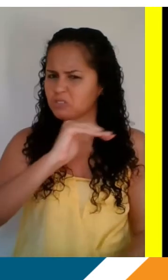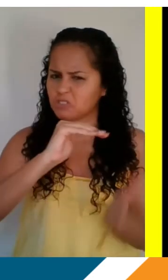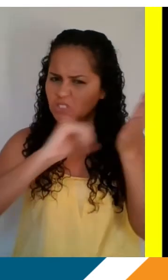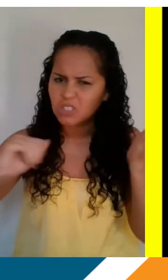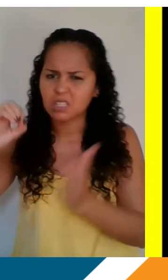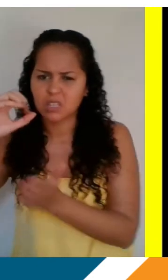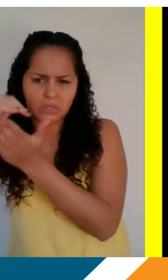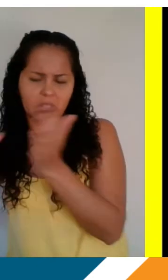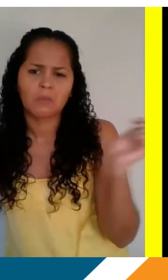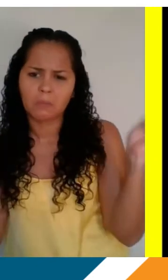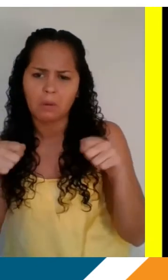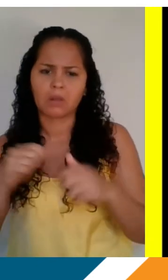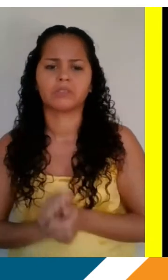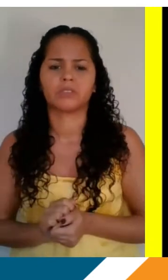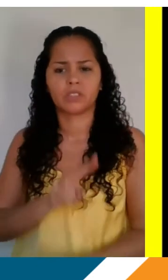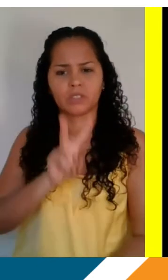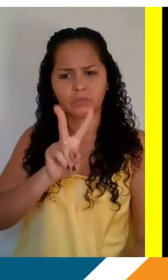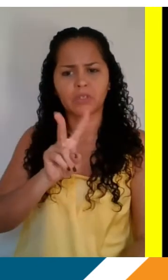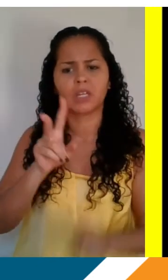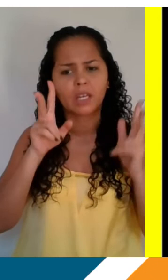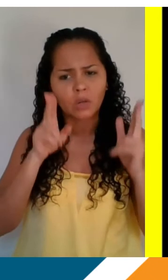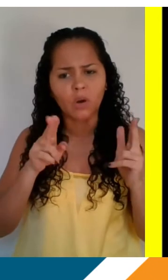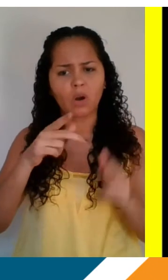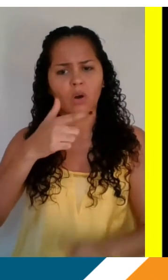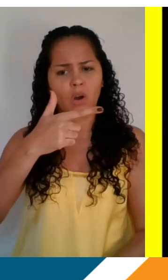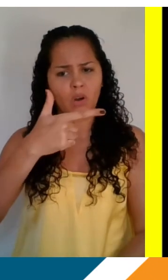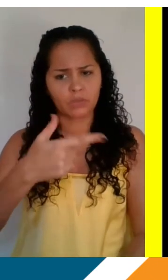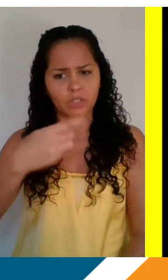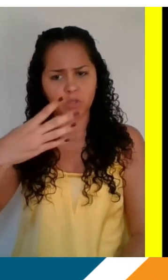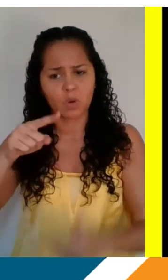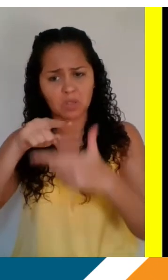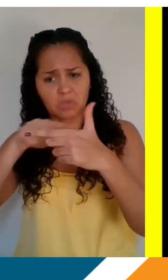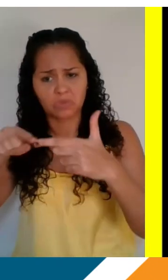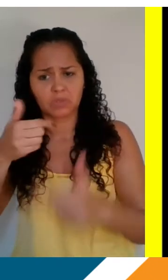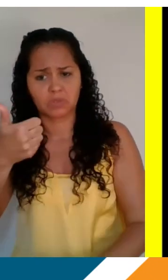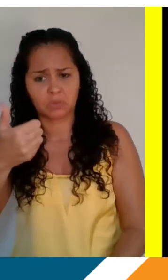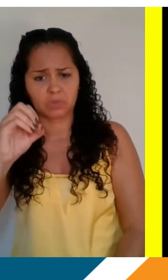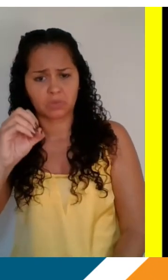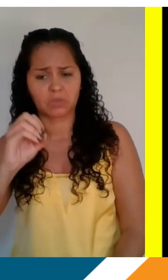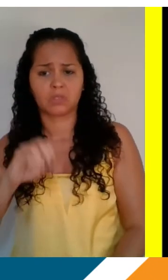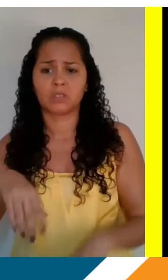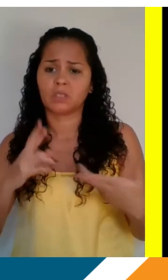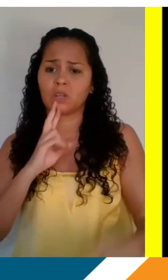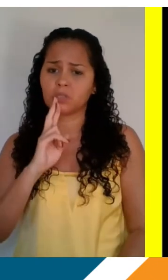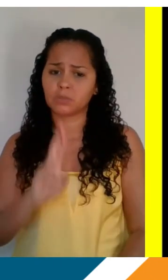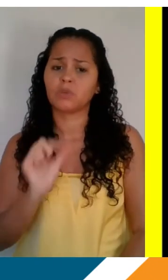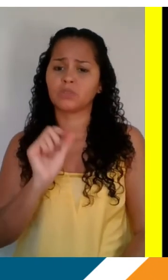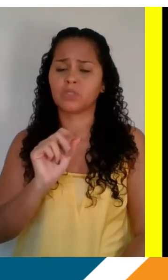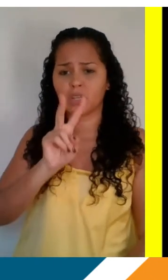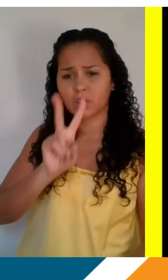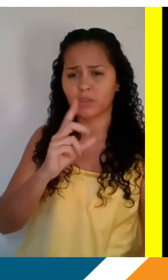esse zero. V é igual a 24, dividido por 10. Logo, a velocidade